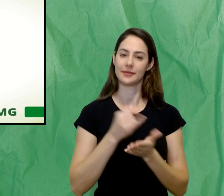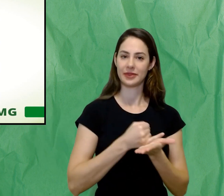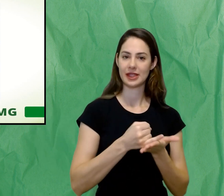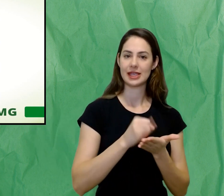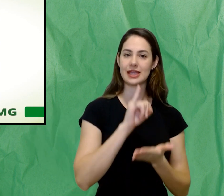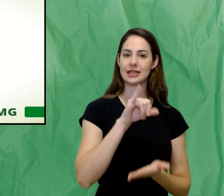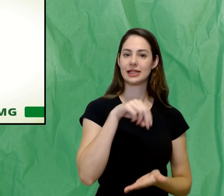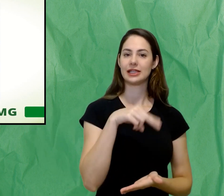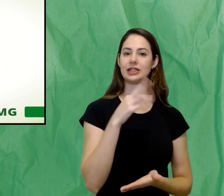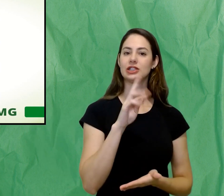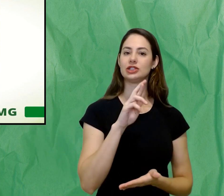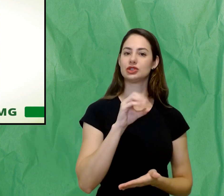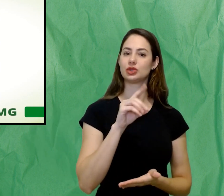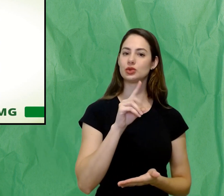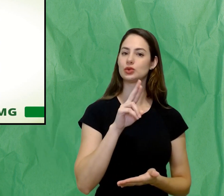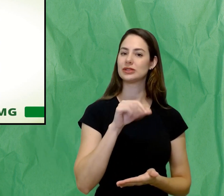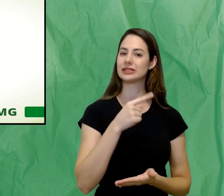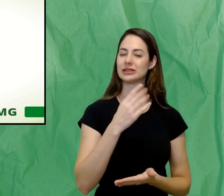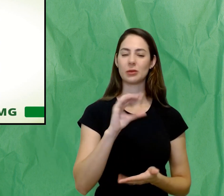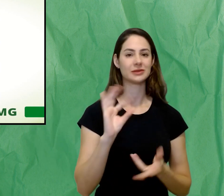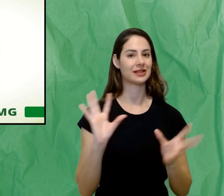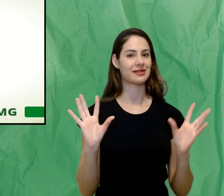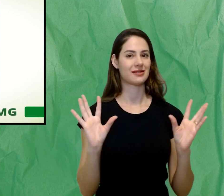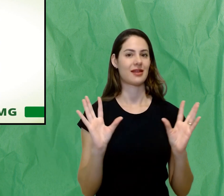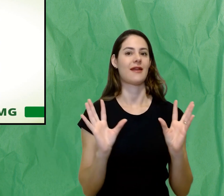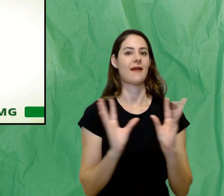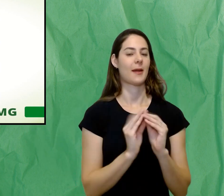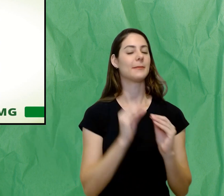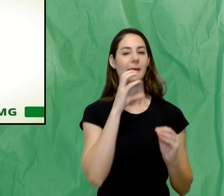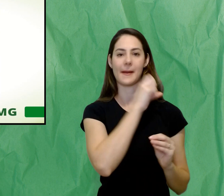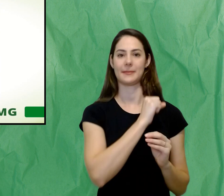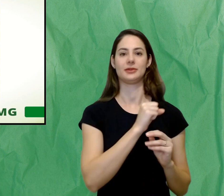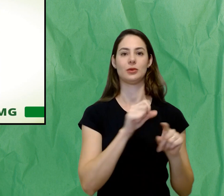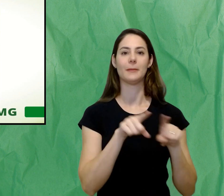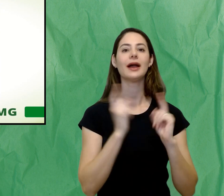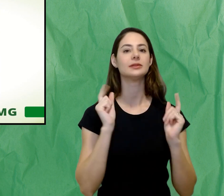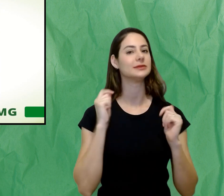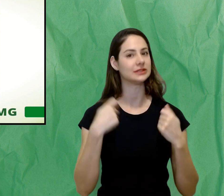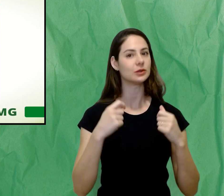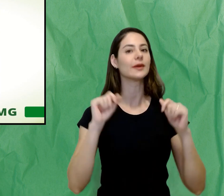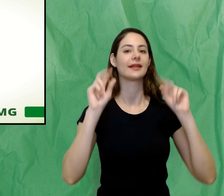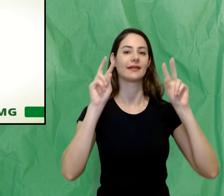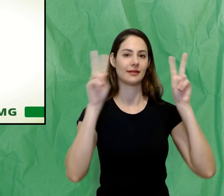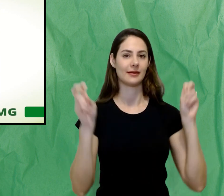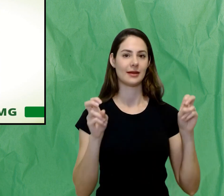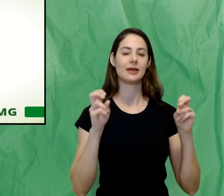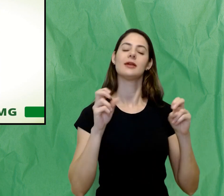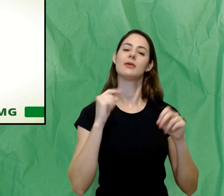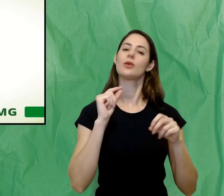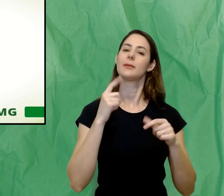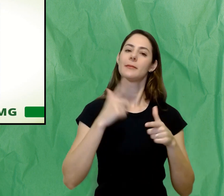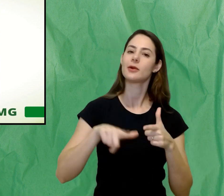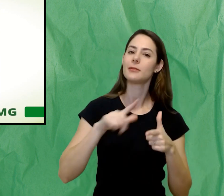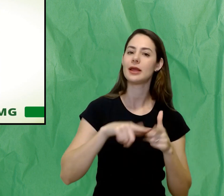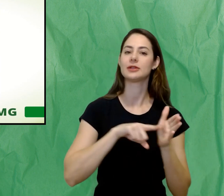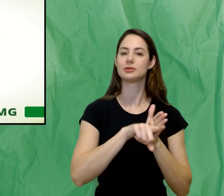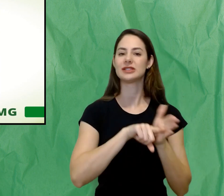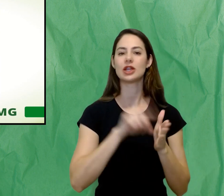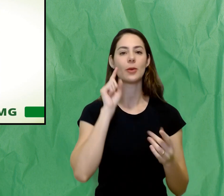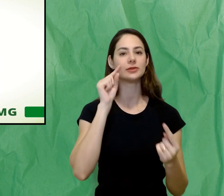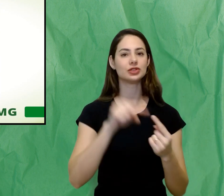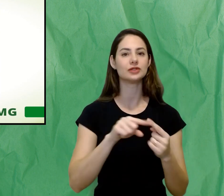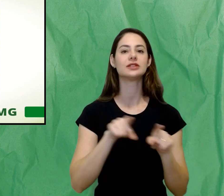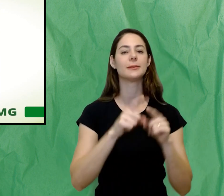introdução, ela deve ser breve, porém ela não deve deixar de conter a delimitação do tema do trabalho, o problema de pesquisa, os objetivos